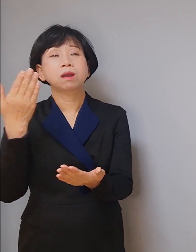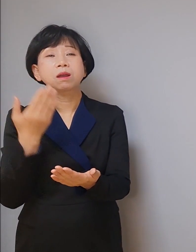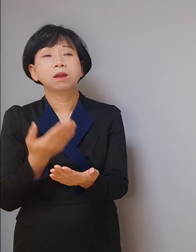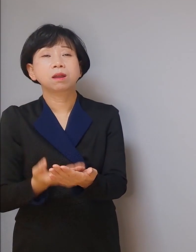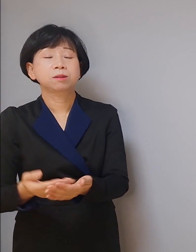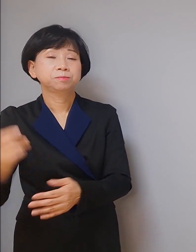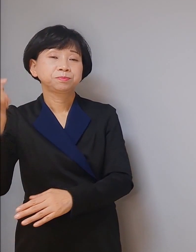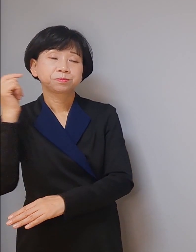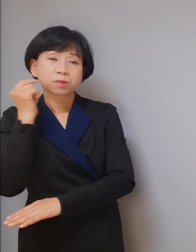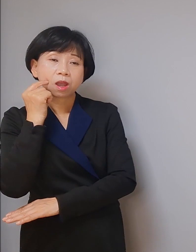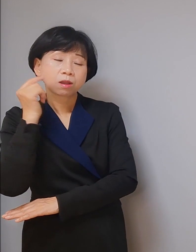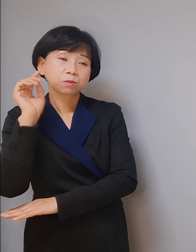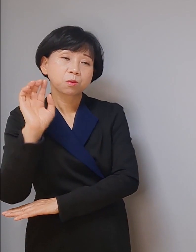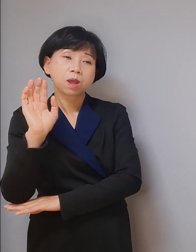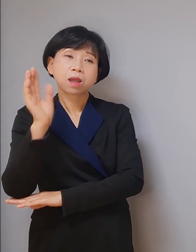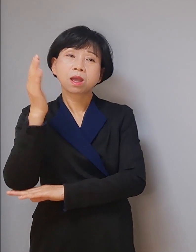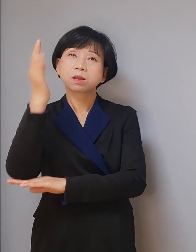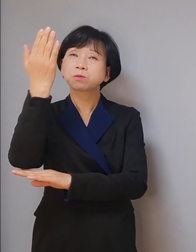받으소서.